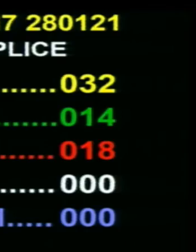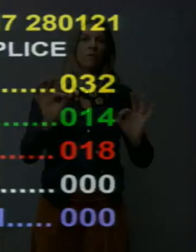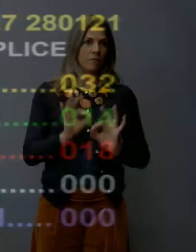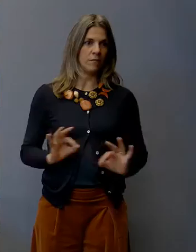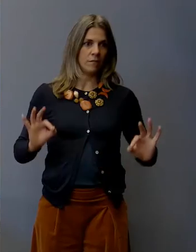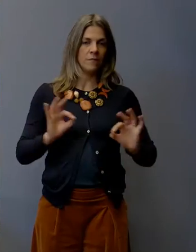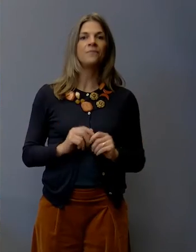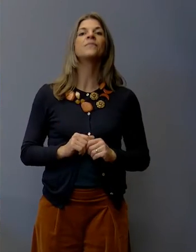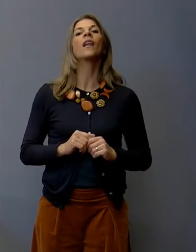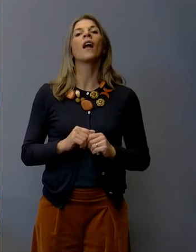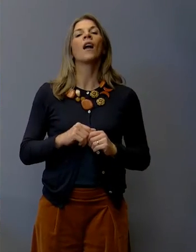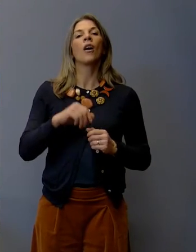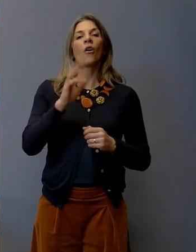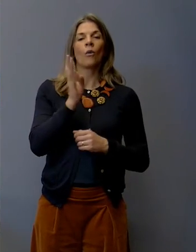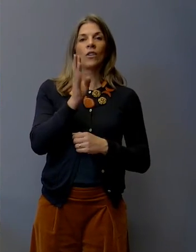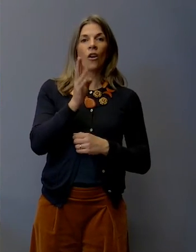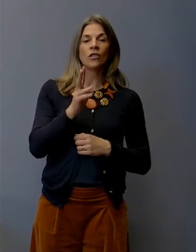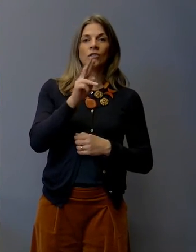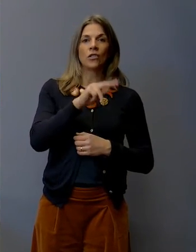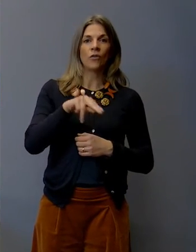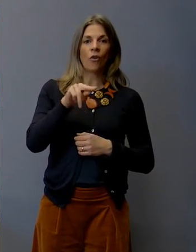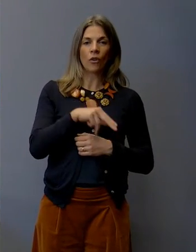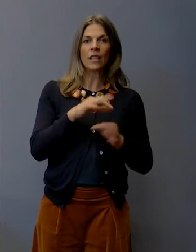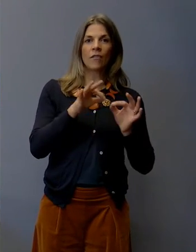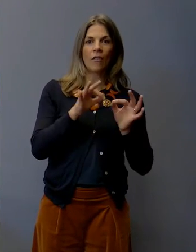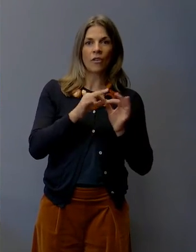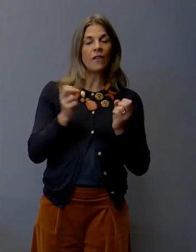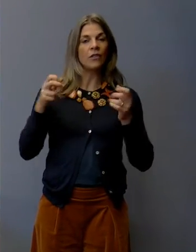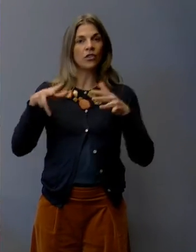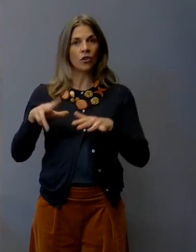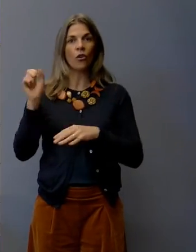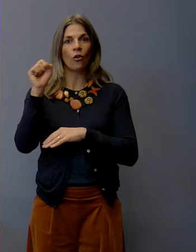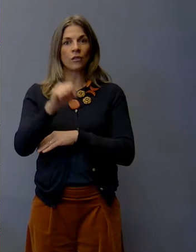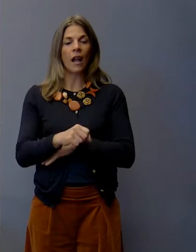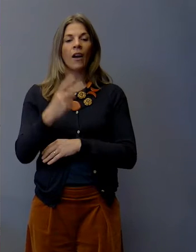14 voti favorevoli 18 contrari i consiglieri avvenente